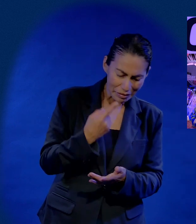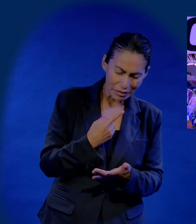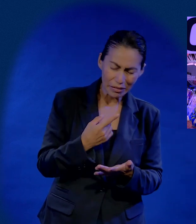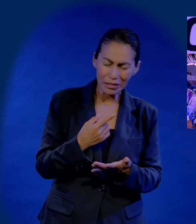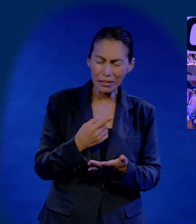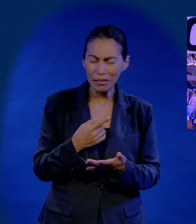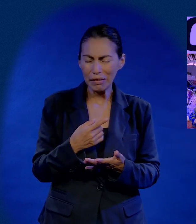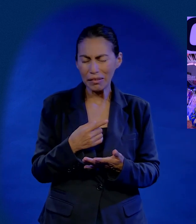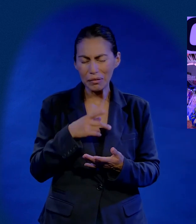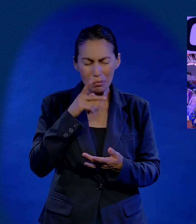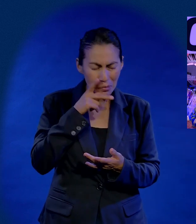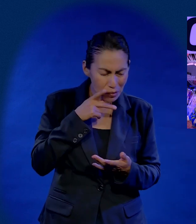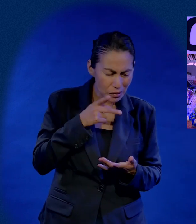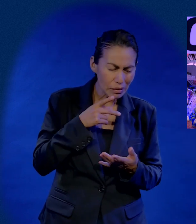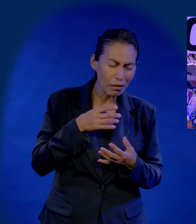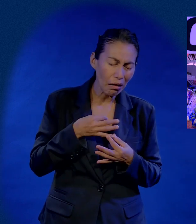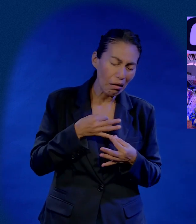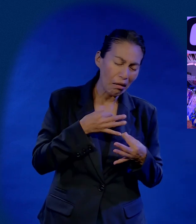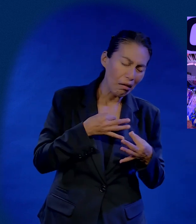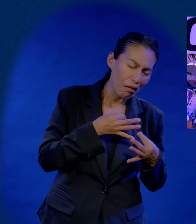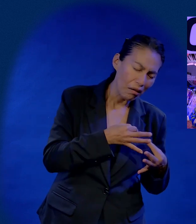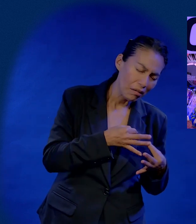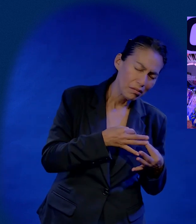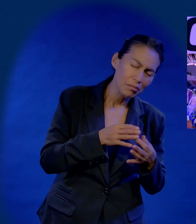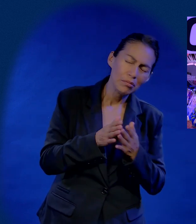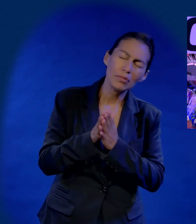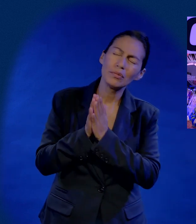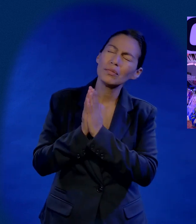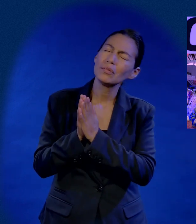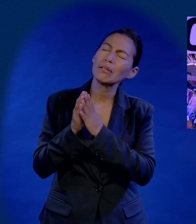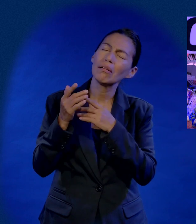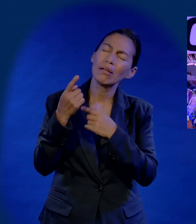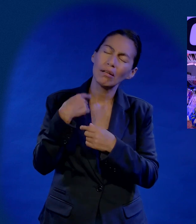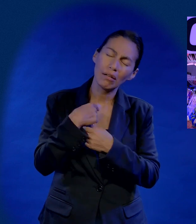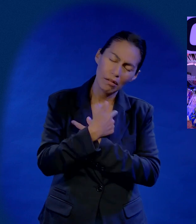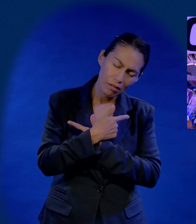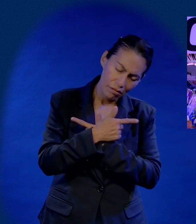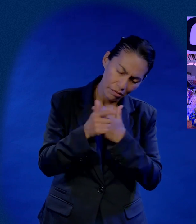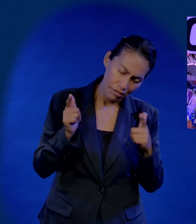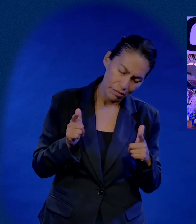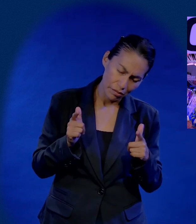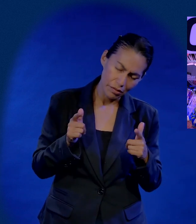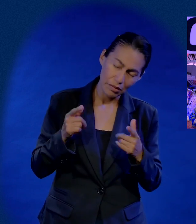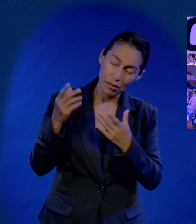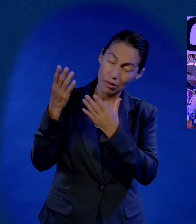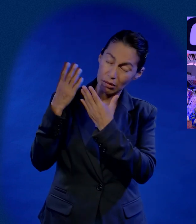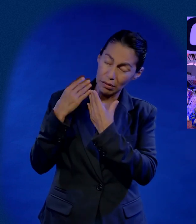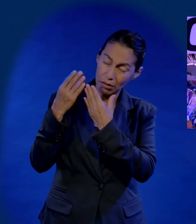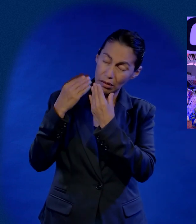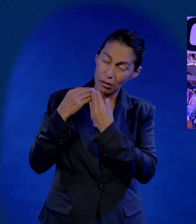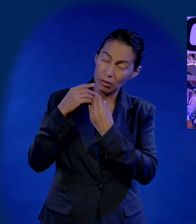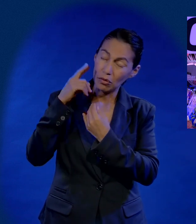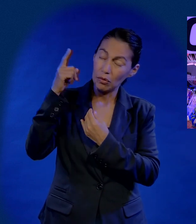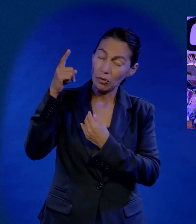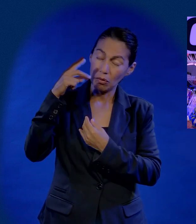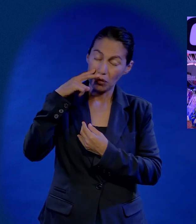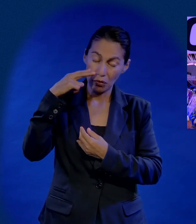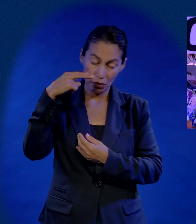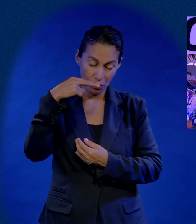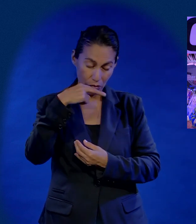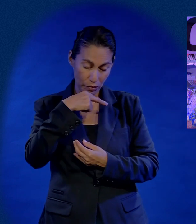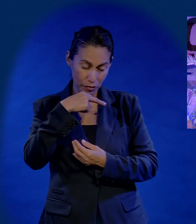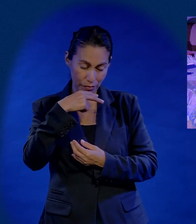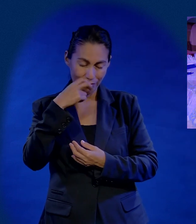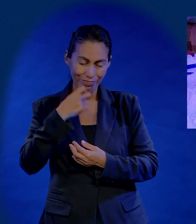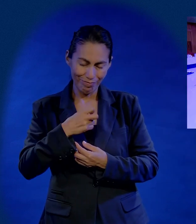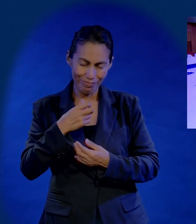del corazón. Por favor, libéranos, por favor, libéranos de nuestras adicciones, de nuestras adicciones. Y enséñanos a ver,